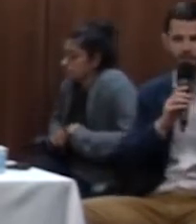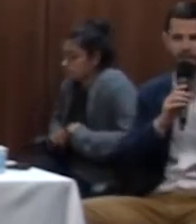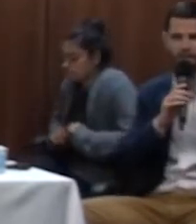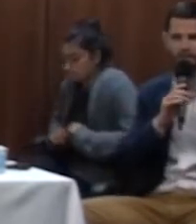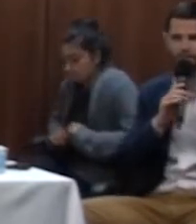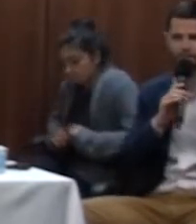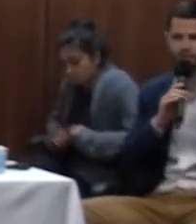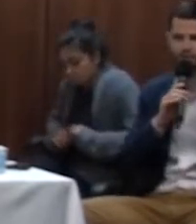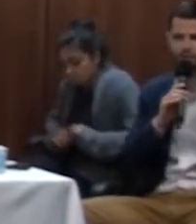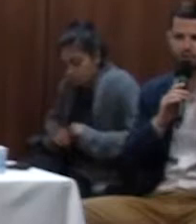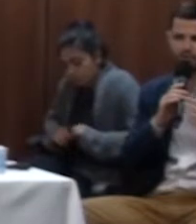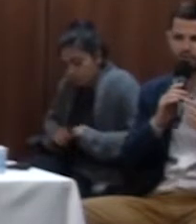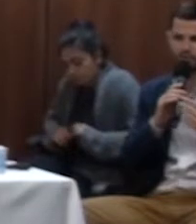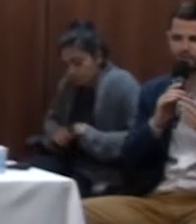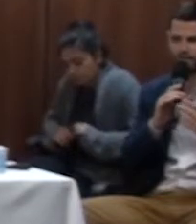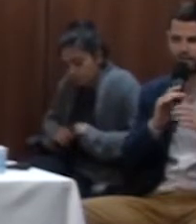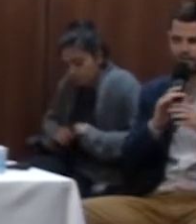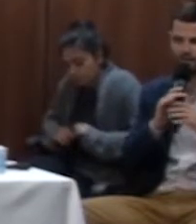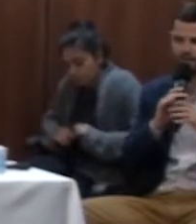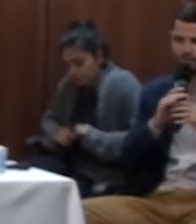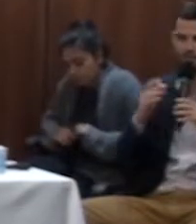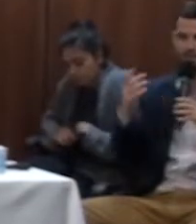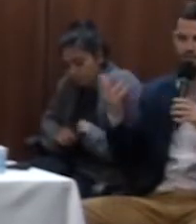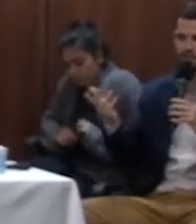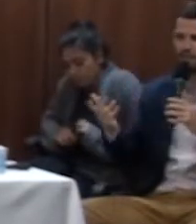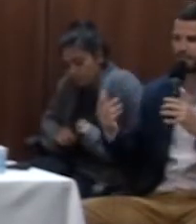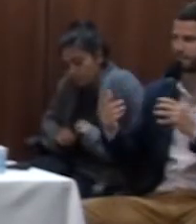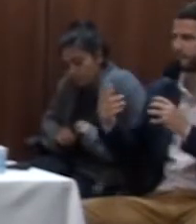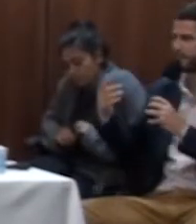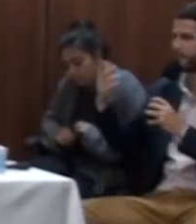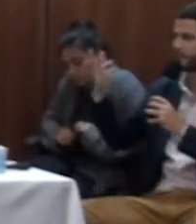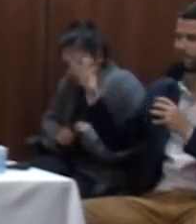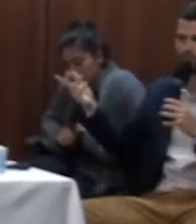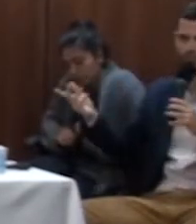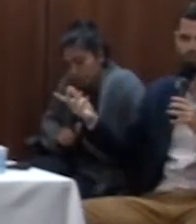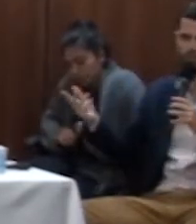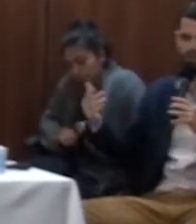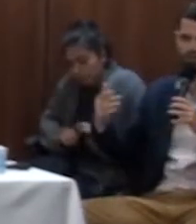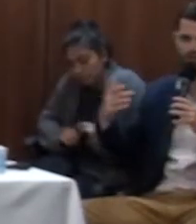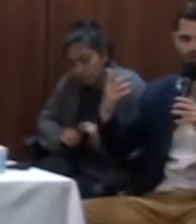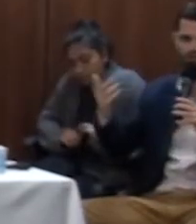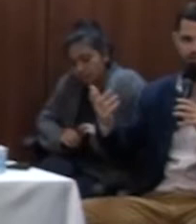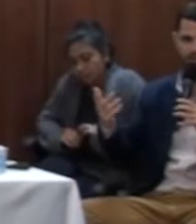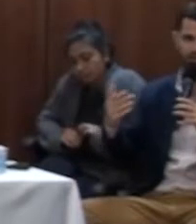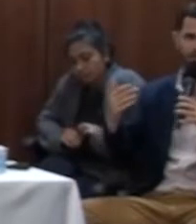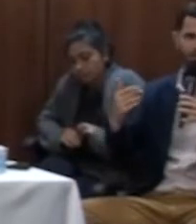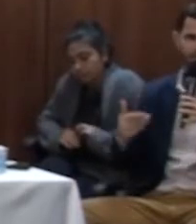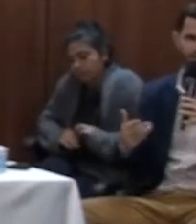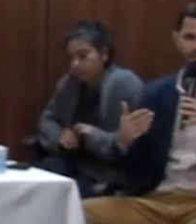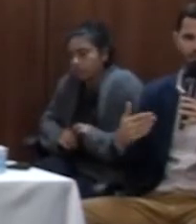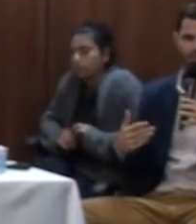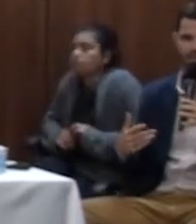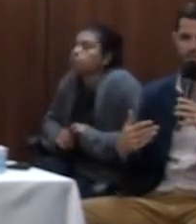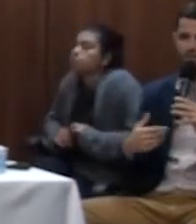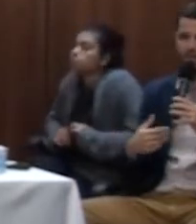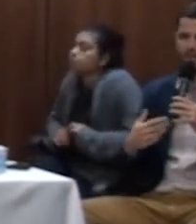que o SUS é dividido de uma maneira, divisão de tarefas entre o Poder Federal, né, a União, os